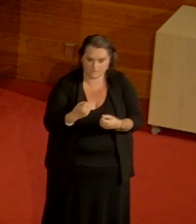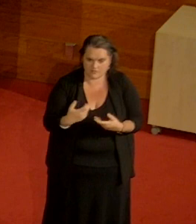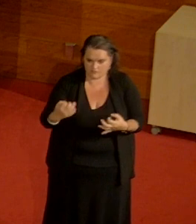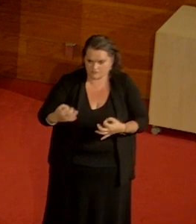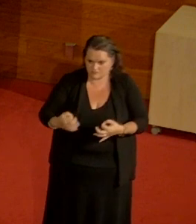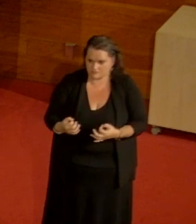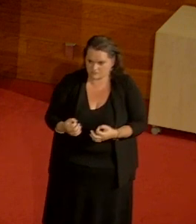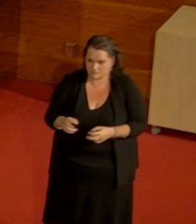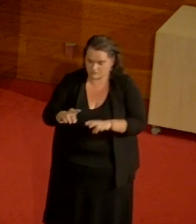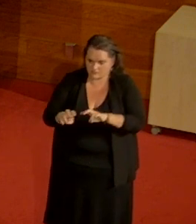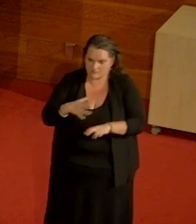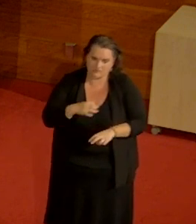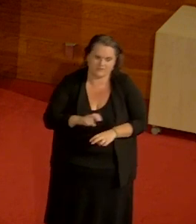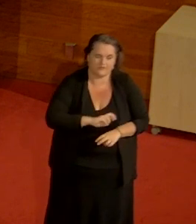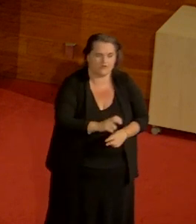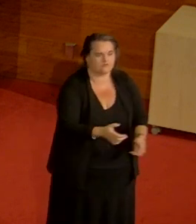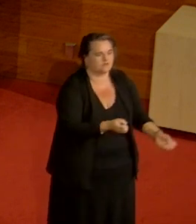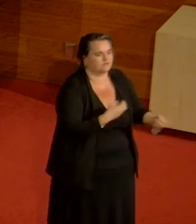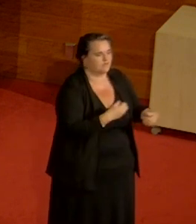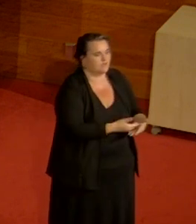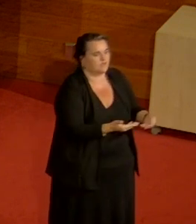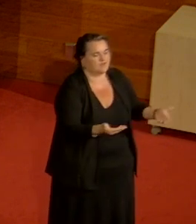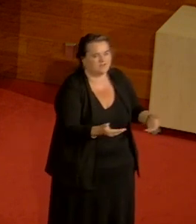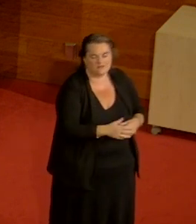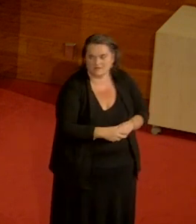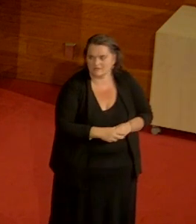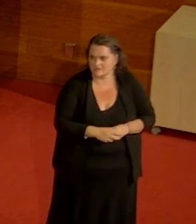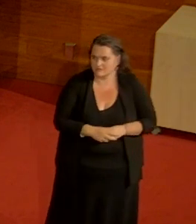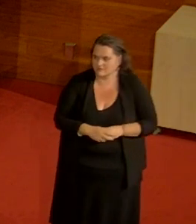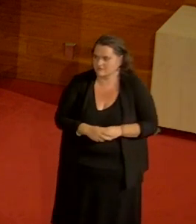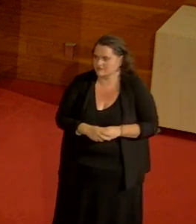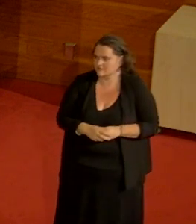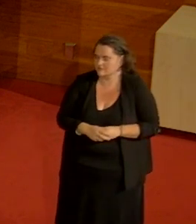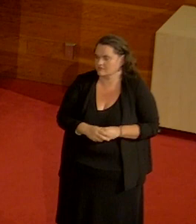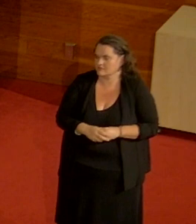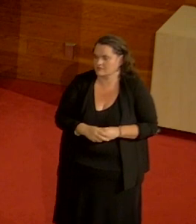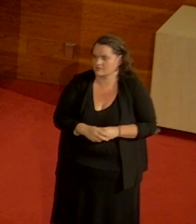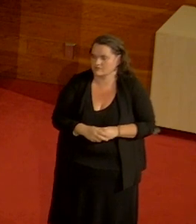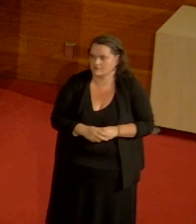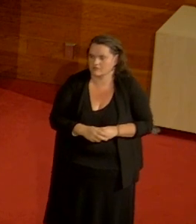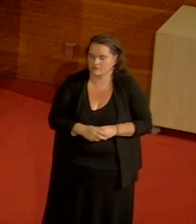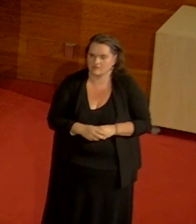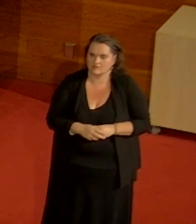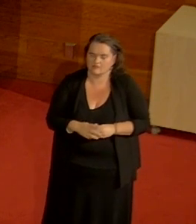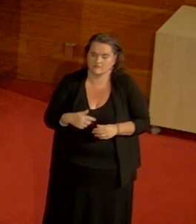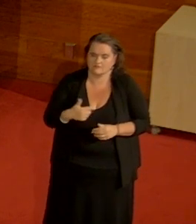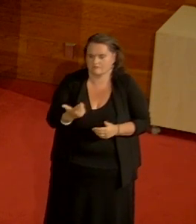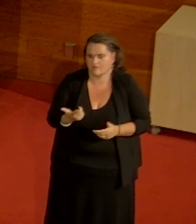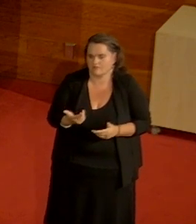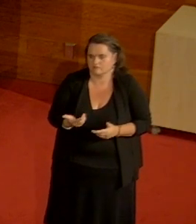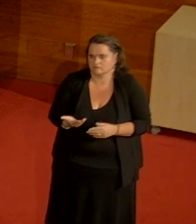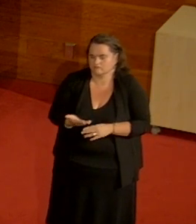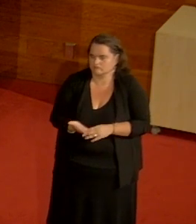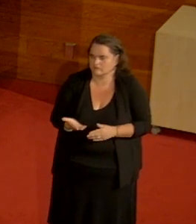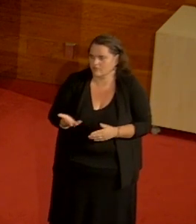estos riesgos no de los que nos has hablado así que bueno plantearte igual una vez más esto eh con mi